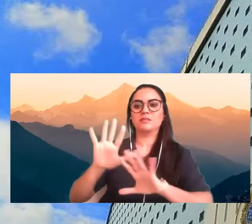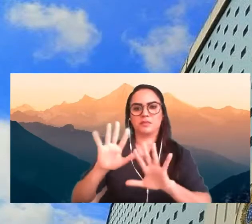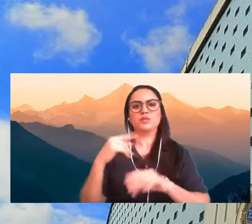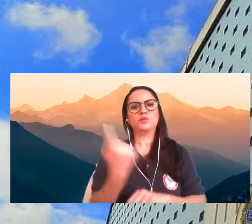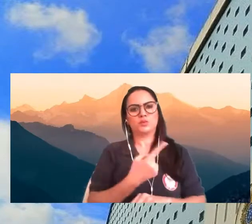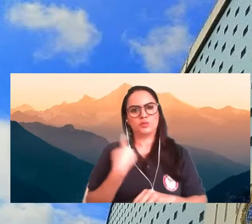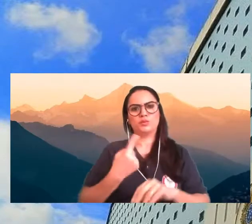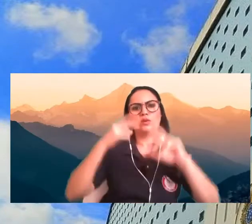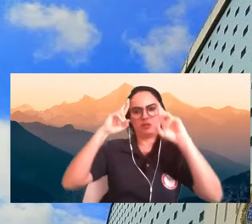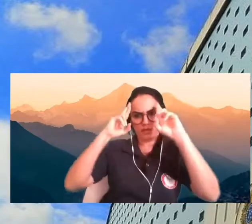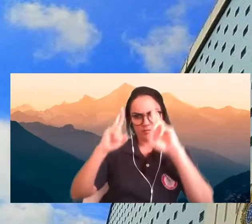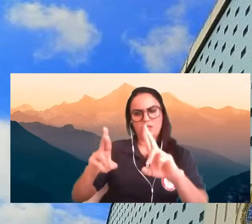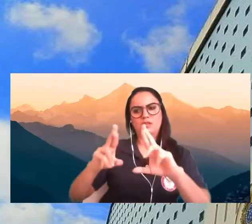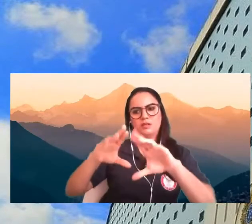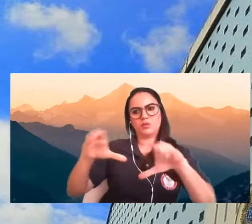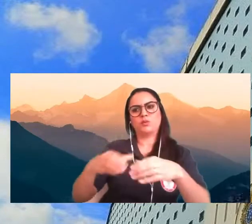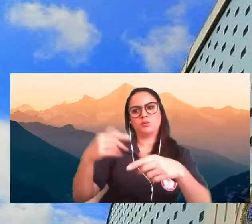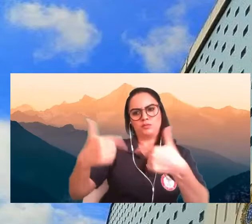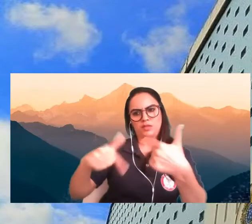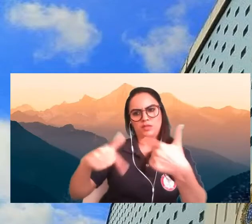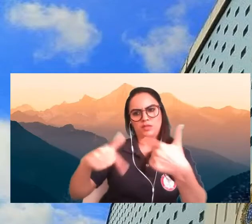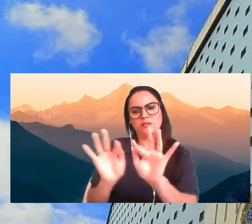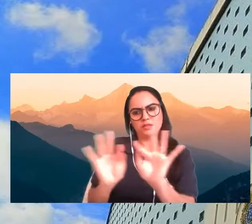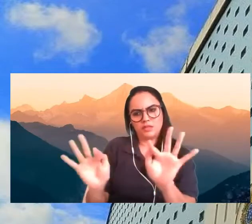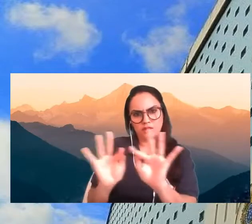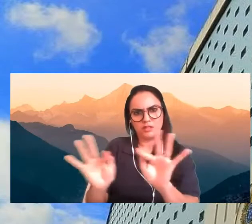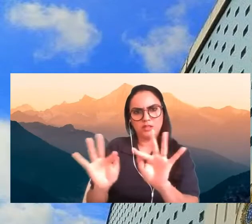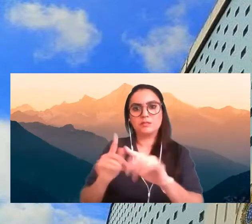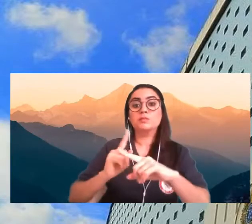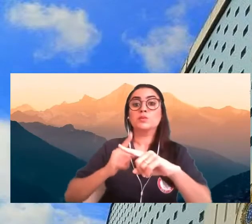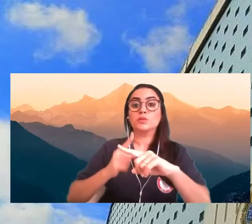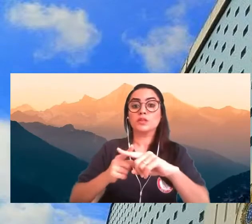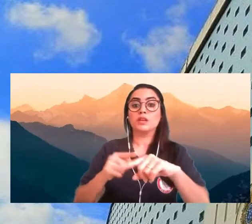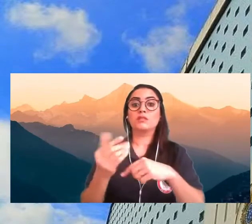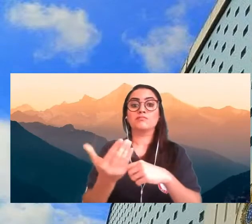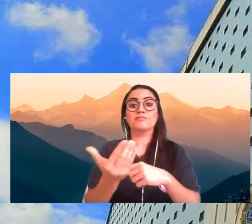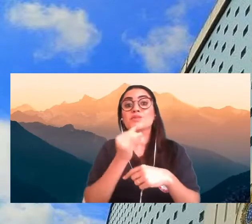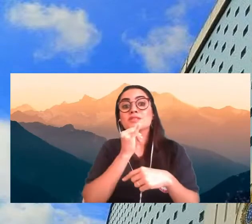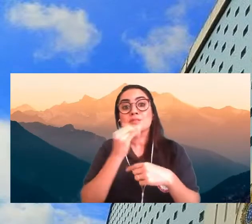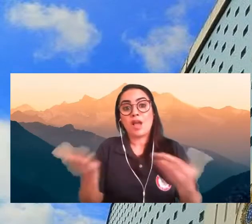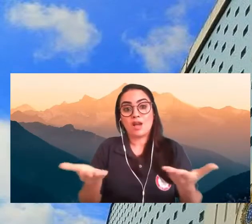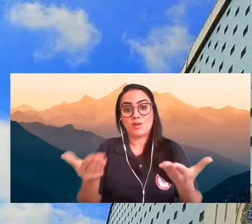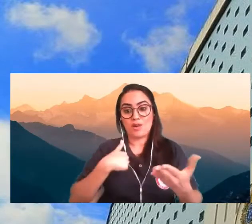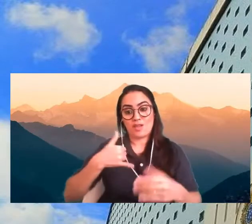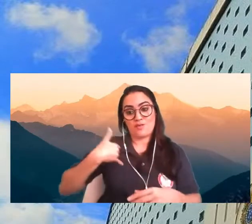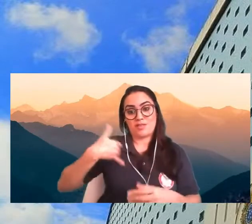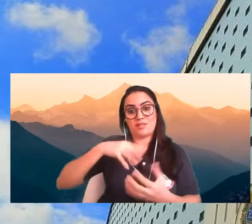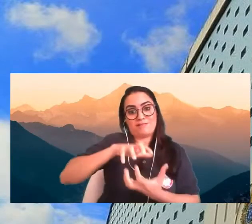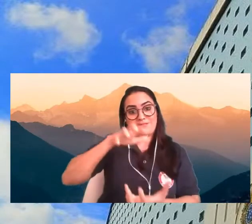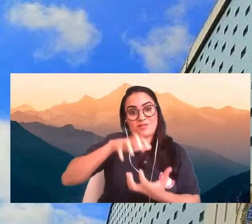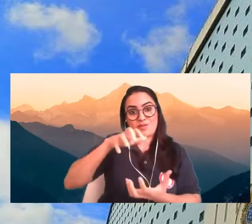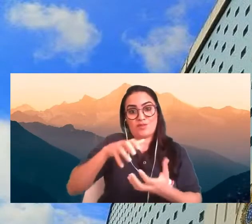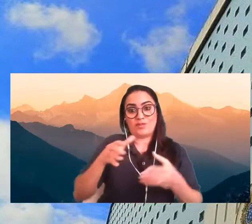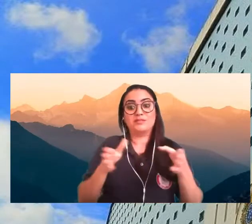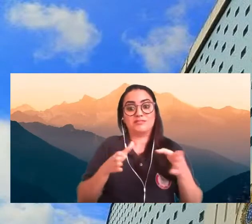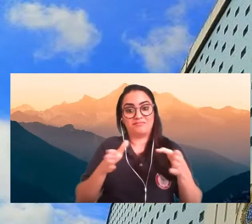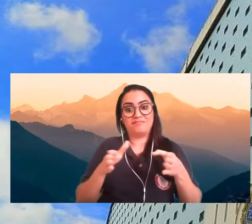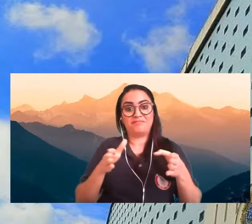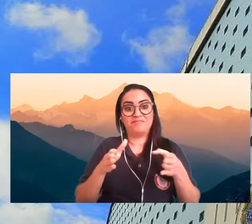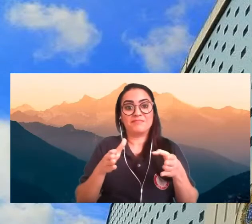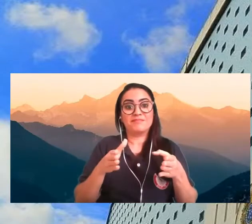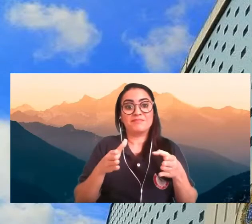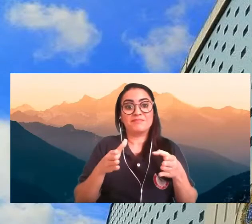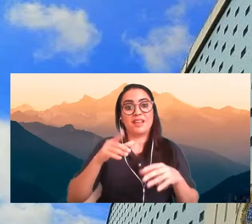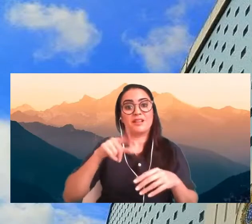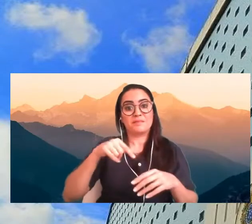fizeram, eu como pessoa já na idade de risco, na faixa de risco, nos permitiram